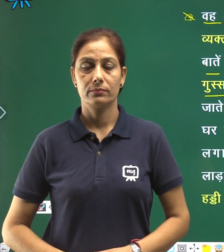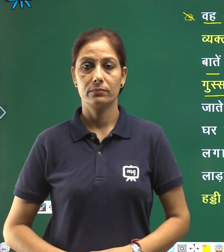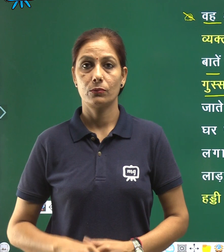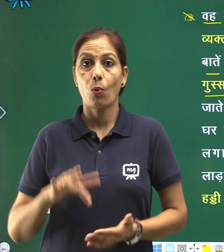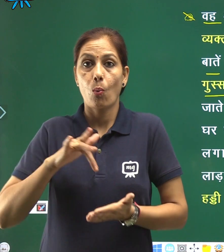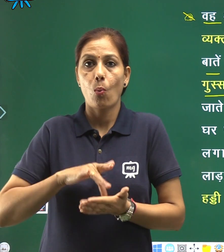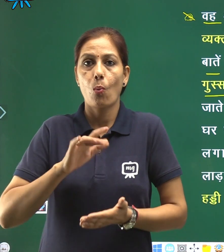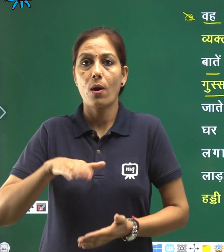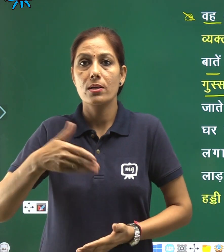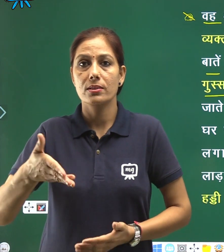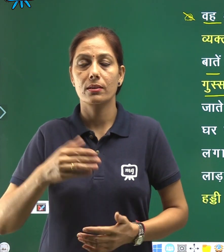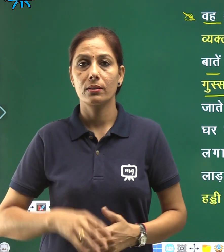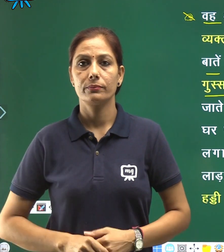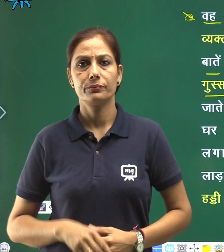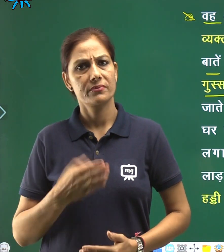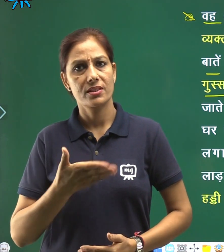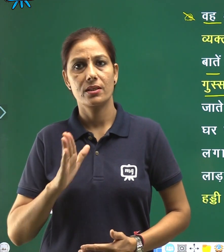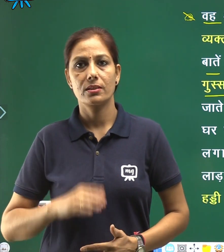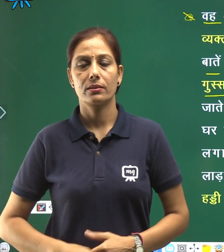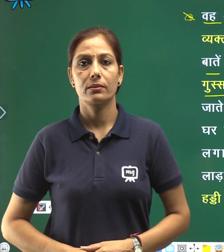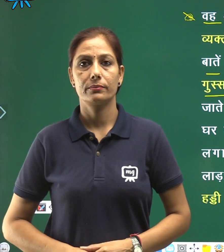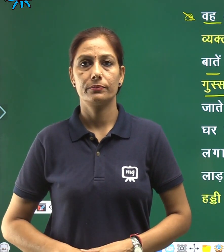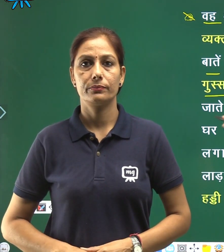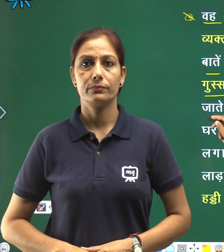वहां से चले जाते हैं।